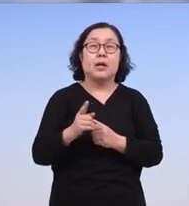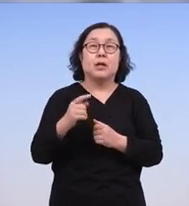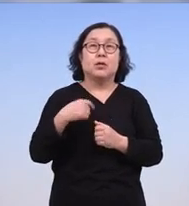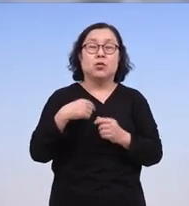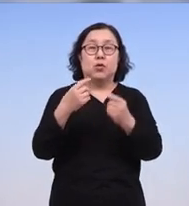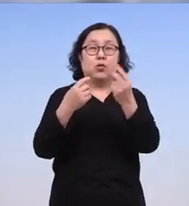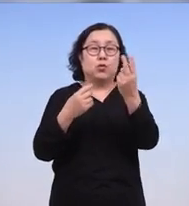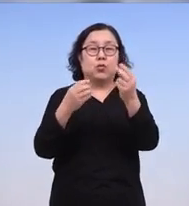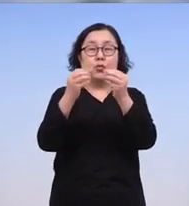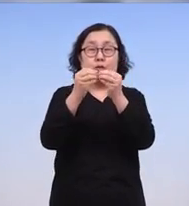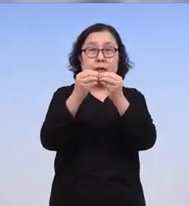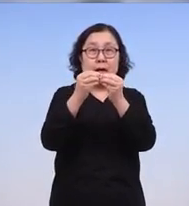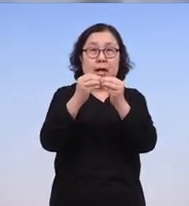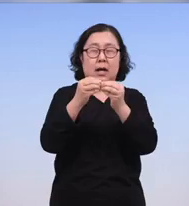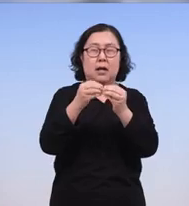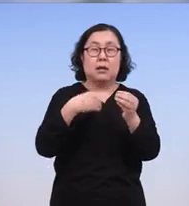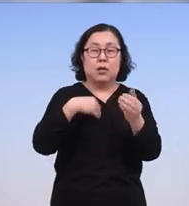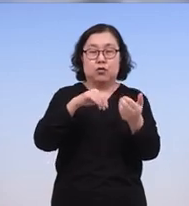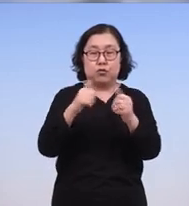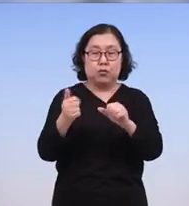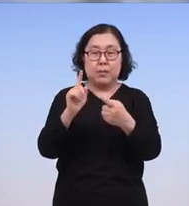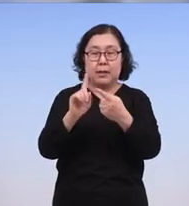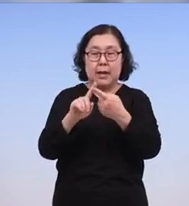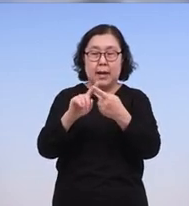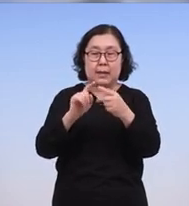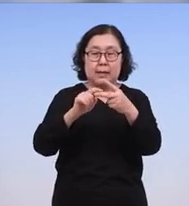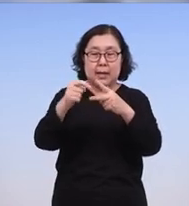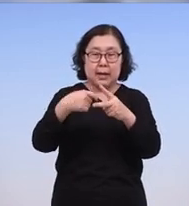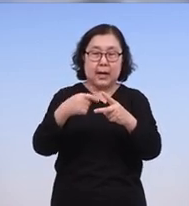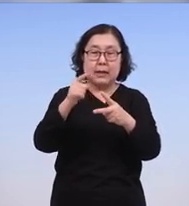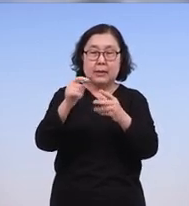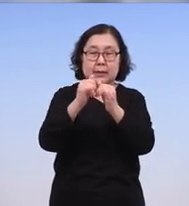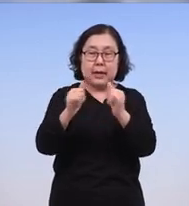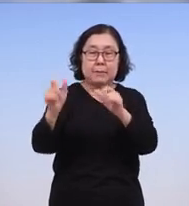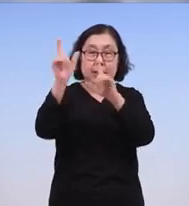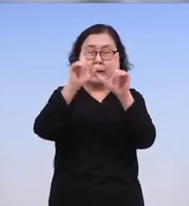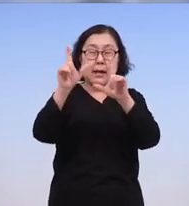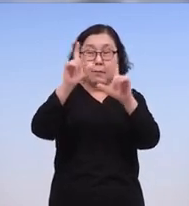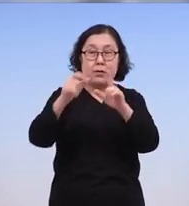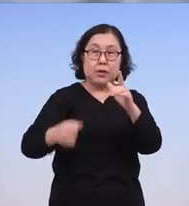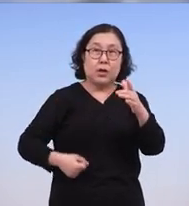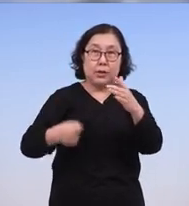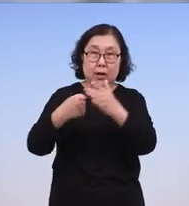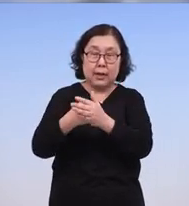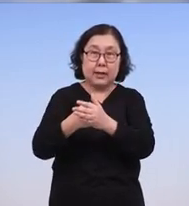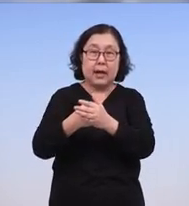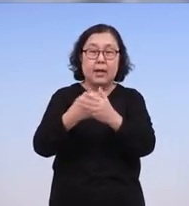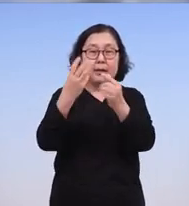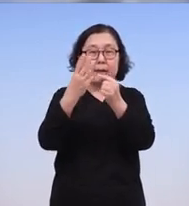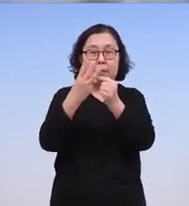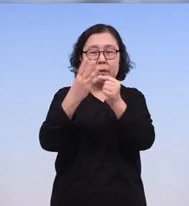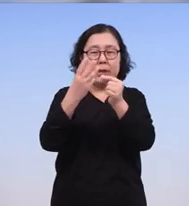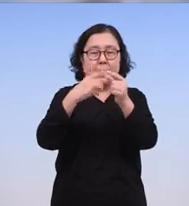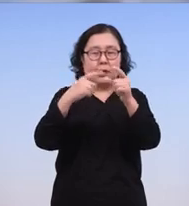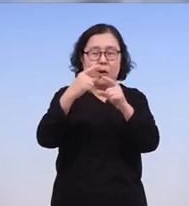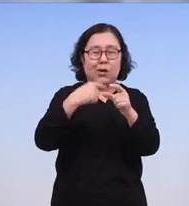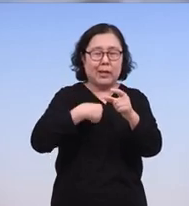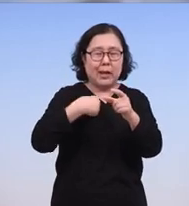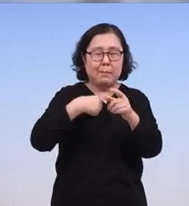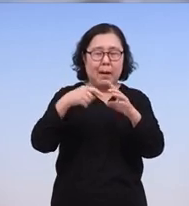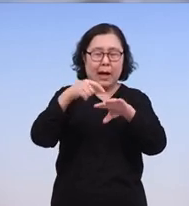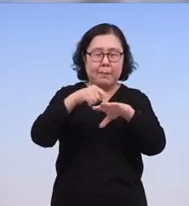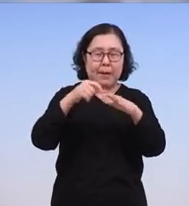그래서 제가 어제 이 두 문장하고 또 내가 만든 죽음에 대한 이해가 그 사람의 삶을 결정한다. 세 번째가 제일 나한테 와닿는 것